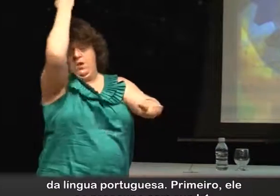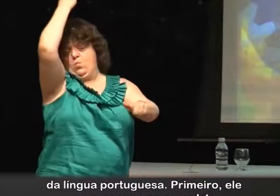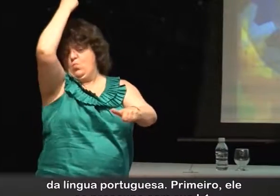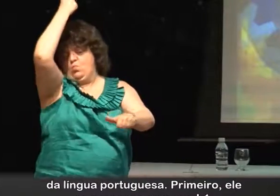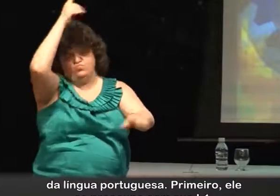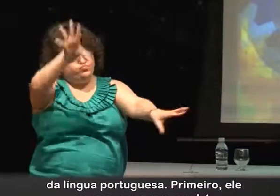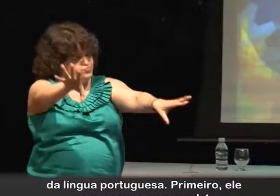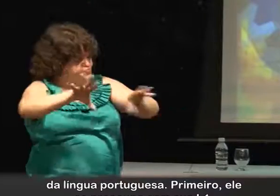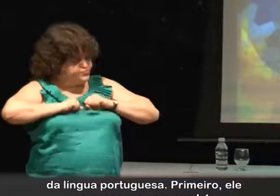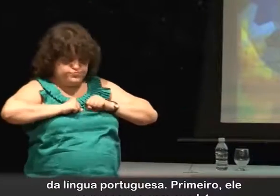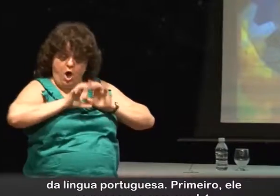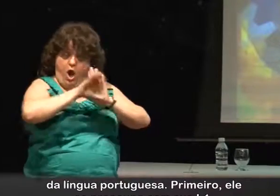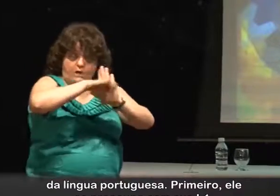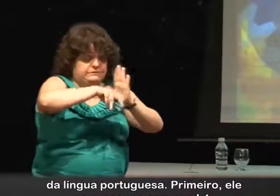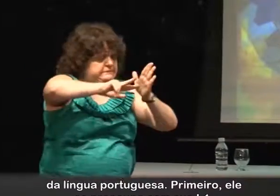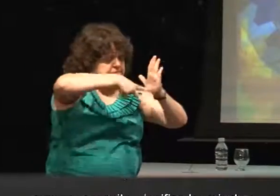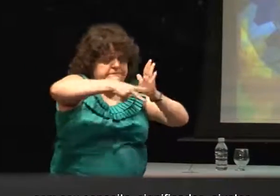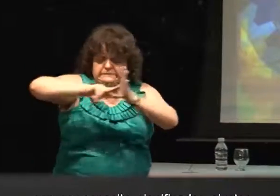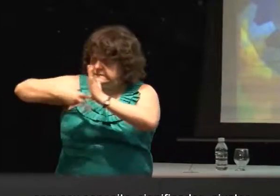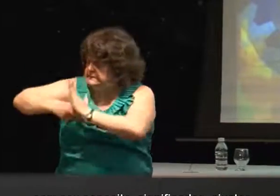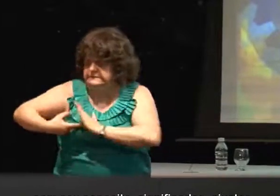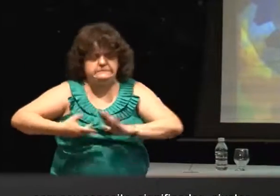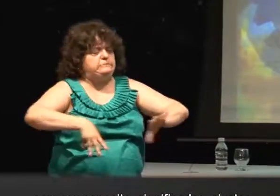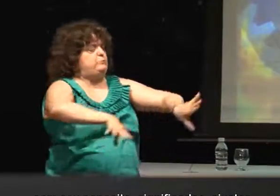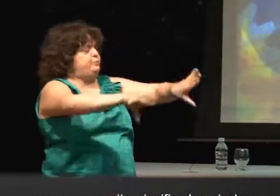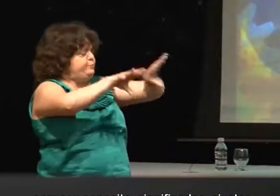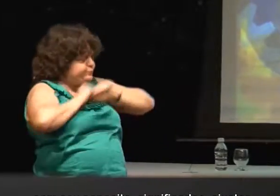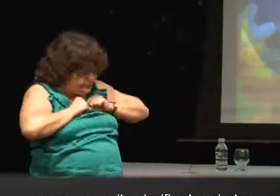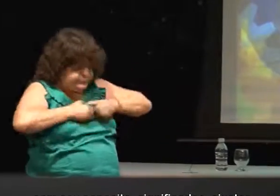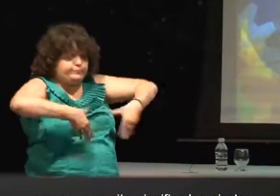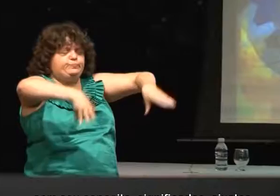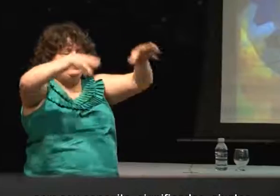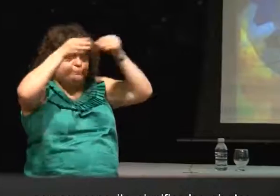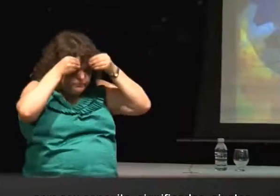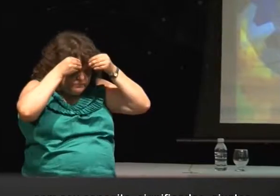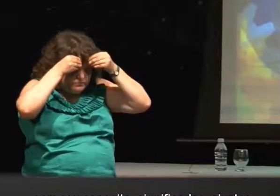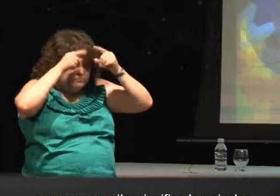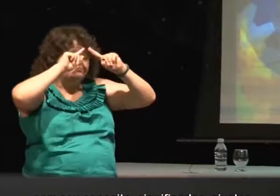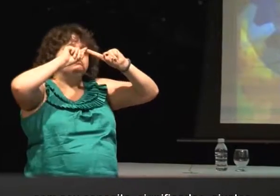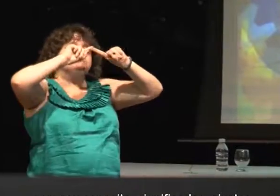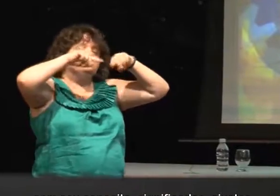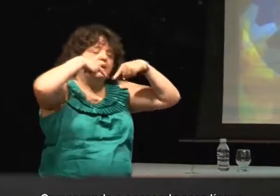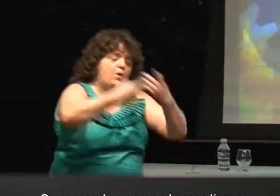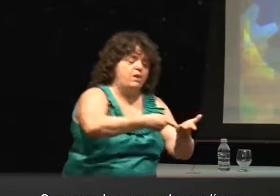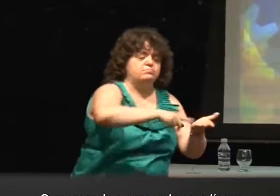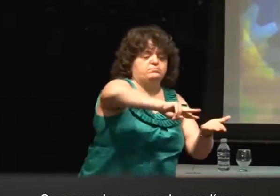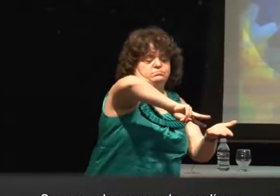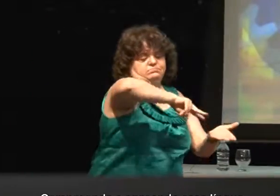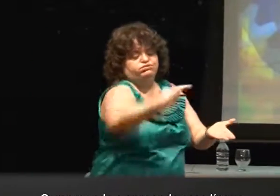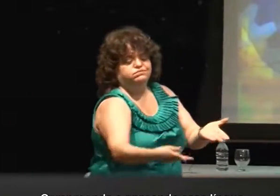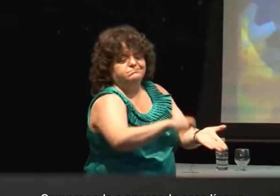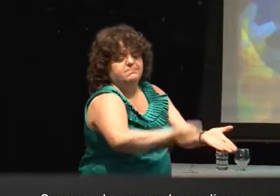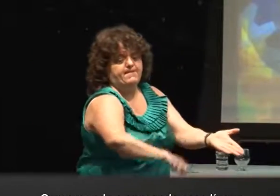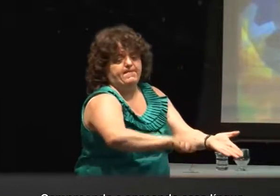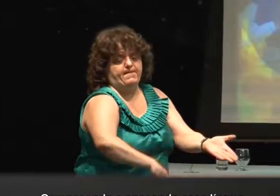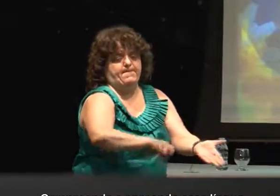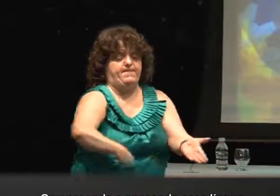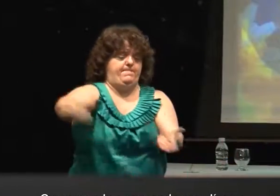se preocupa com a sua L1, com seu conceito, com seu significado, seus ajustes, compreende e apreende essa